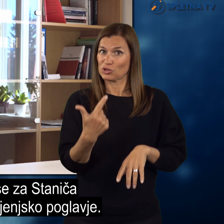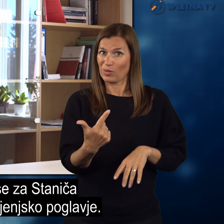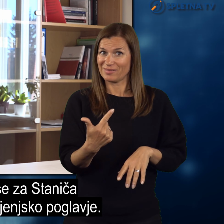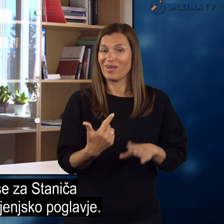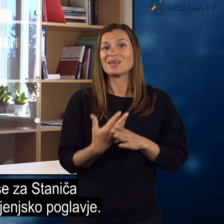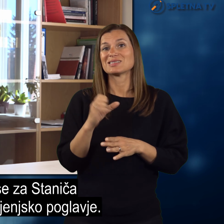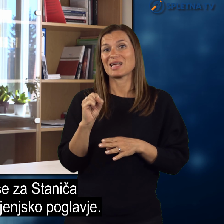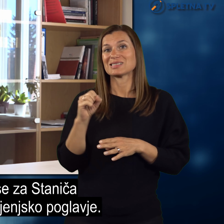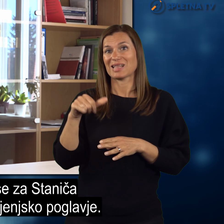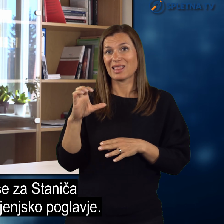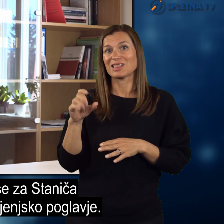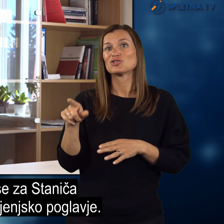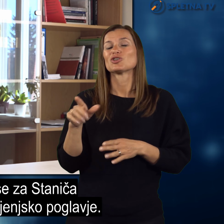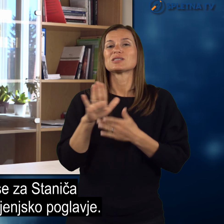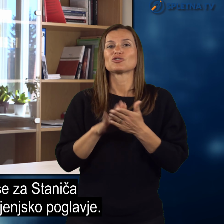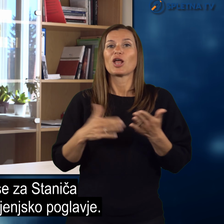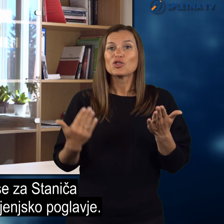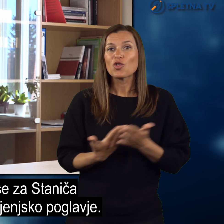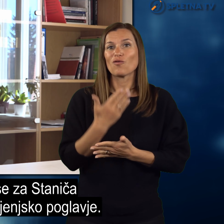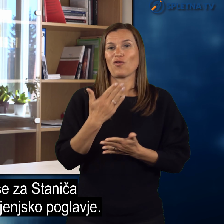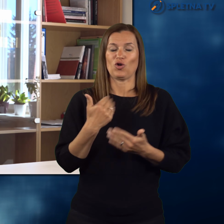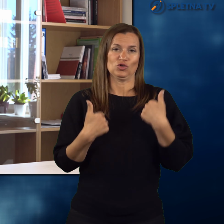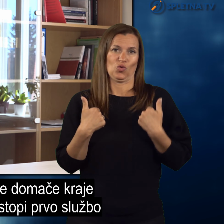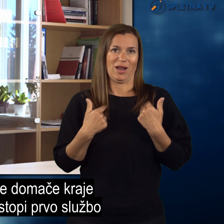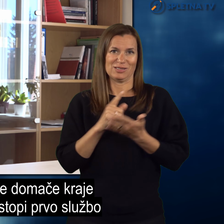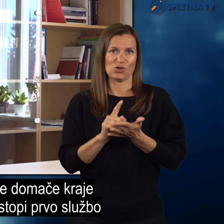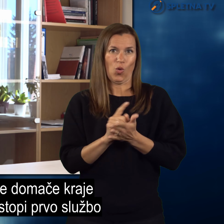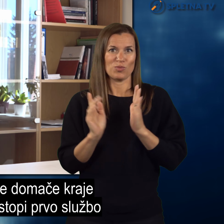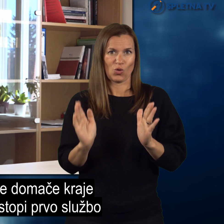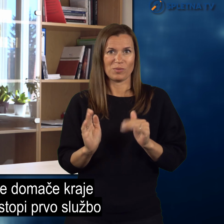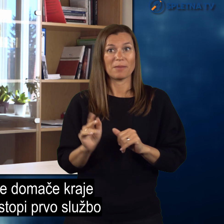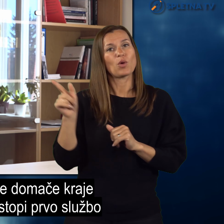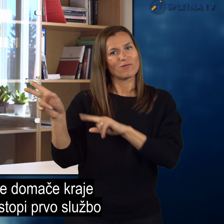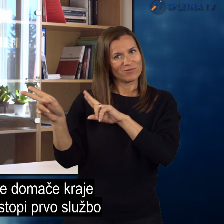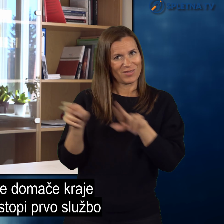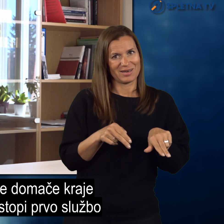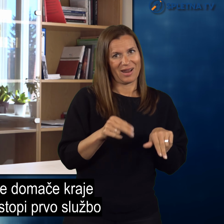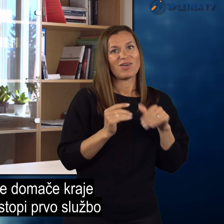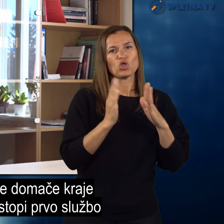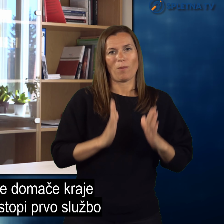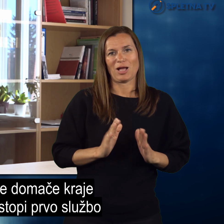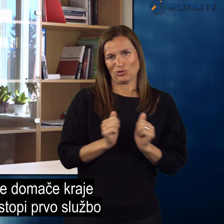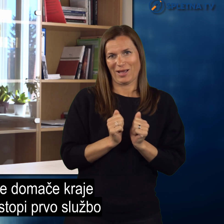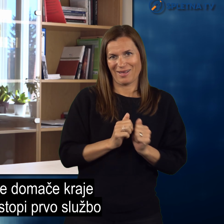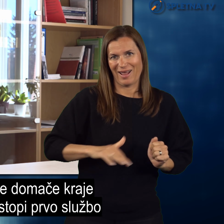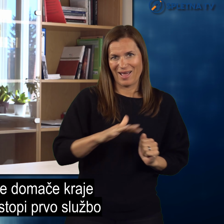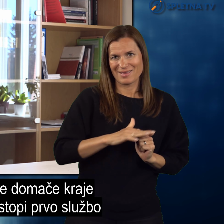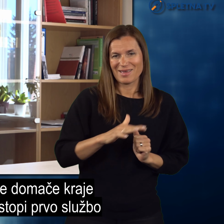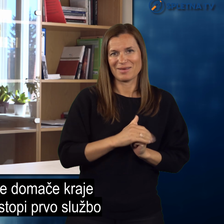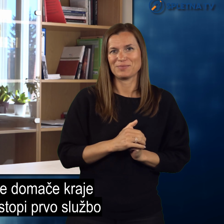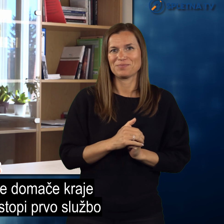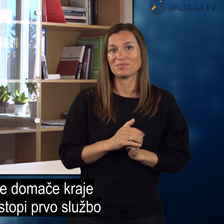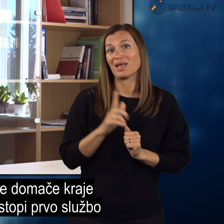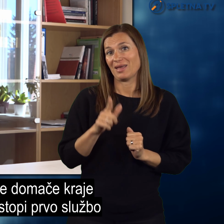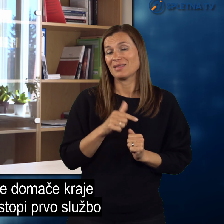1802 se za Staniča začne novo življenjsko poglavje, vrne se v svoje domače kraje in